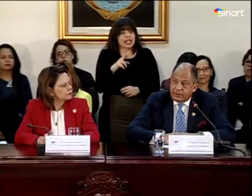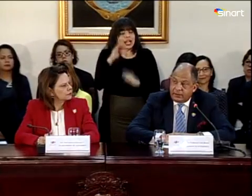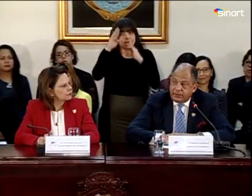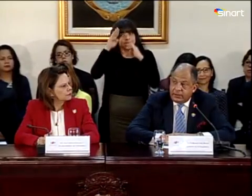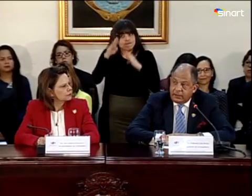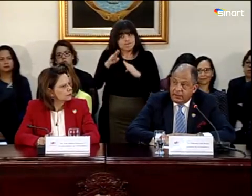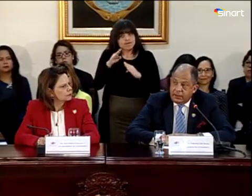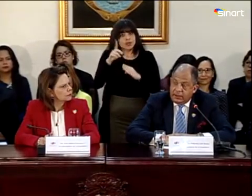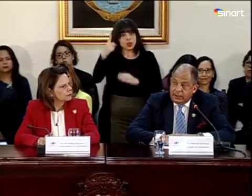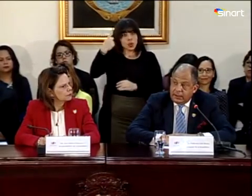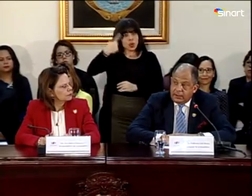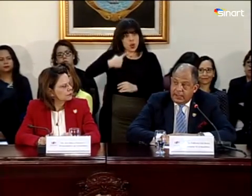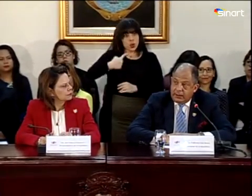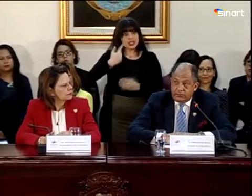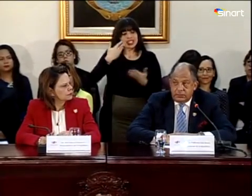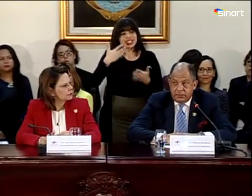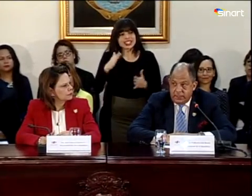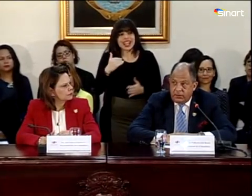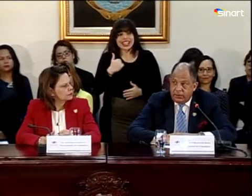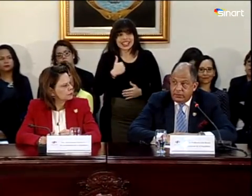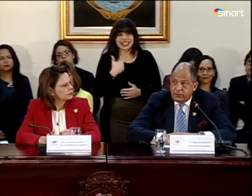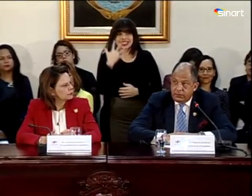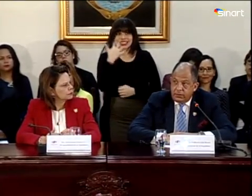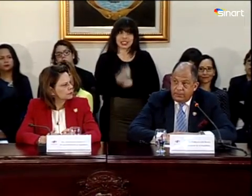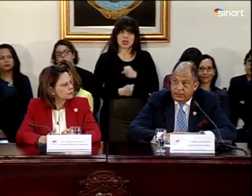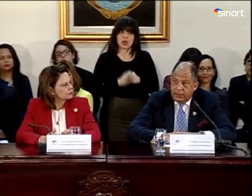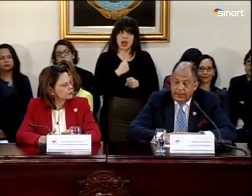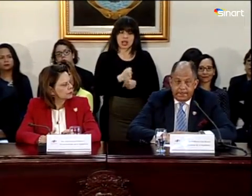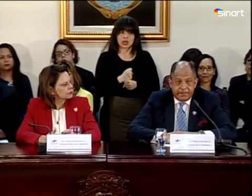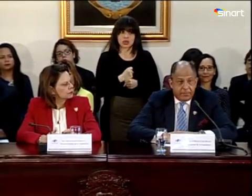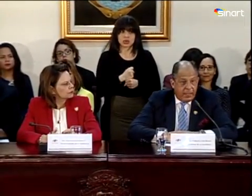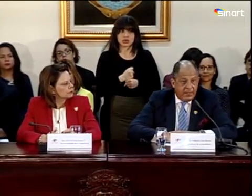de una sentencia que tiene ya 5 años.